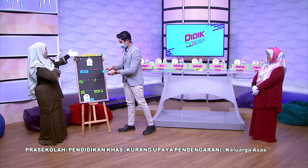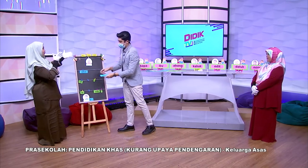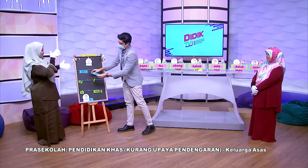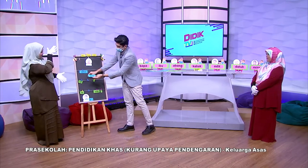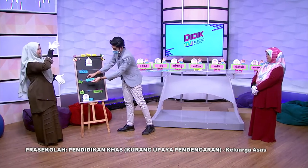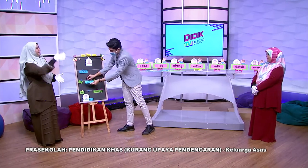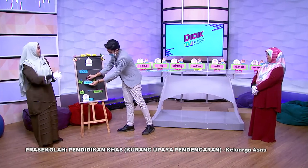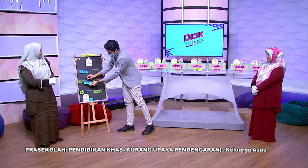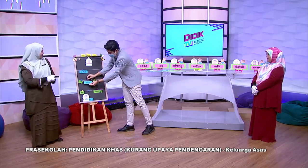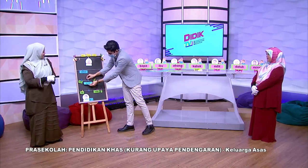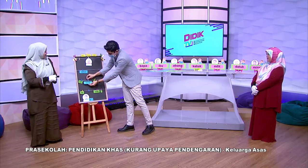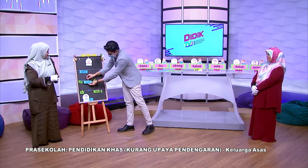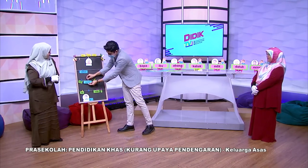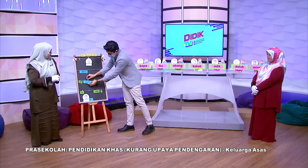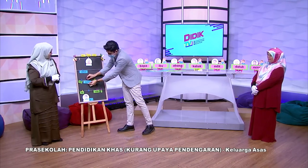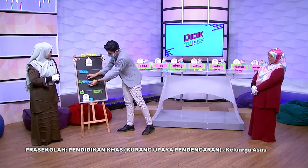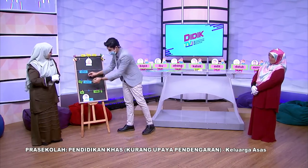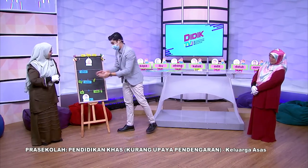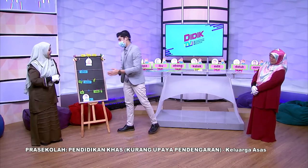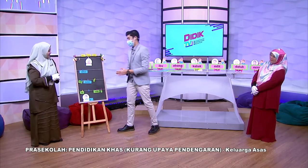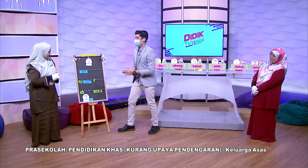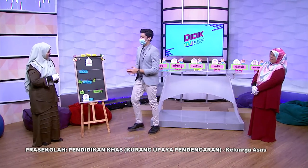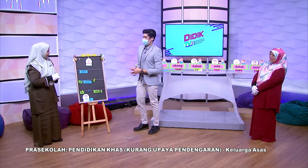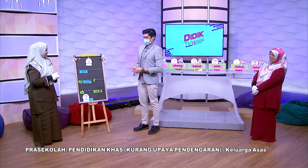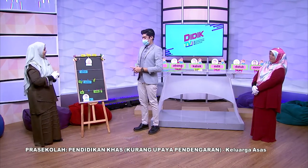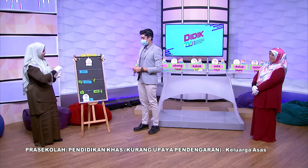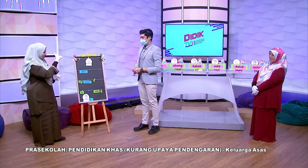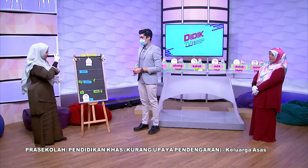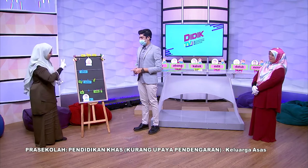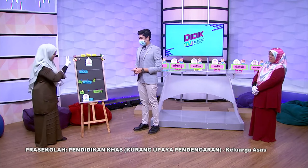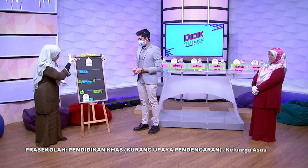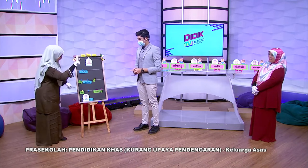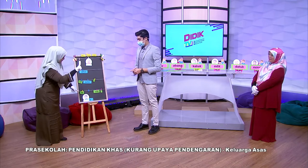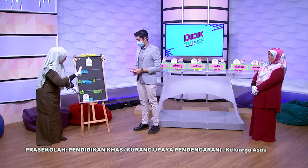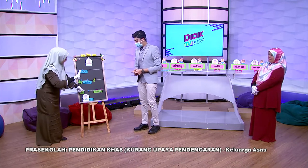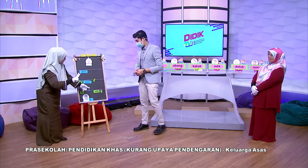betul-betul sini oke kayak yang kedua